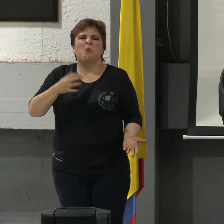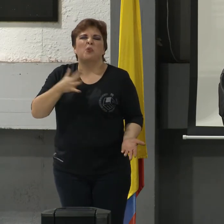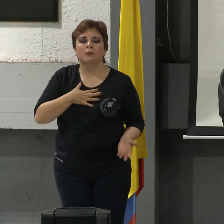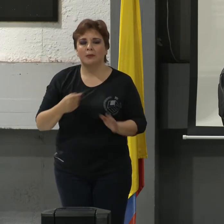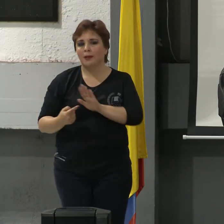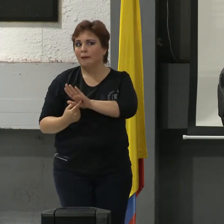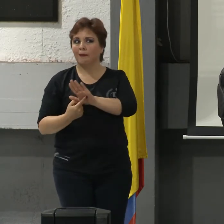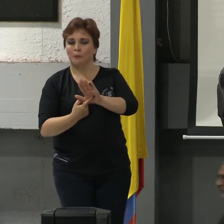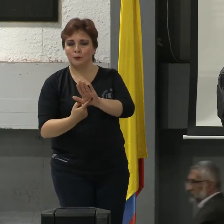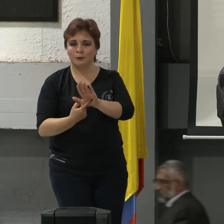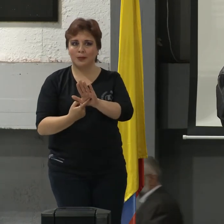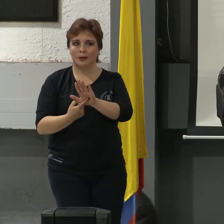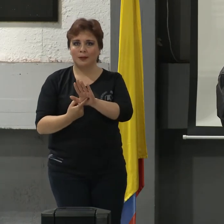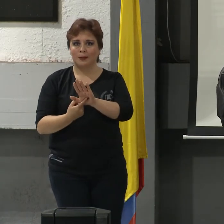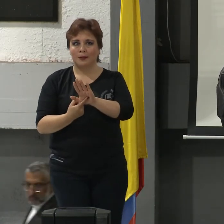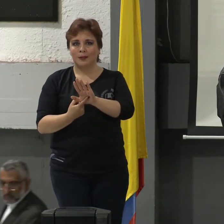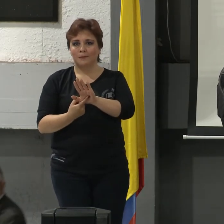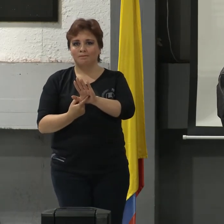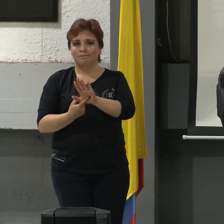para que podamos